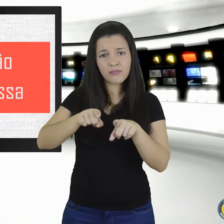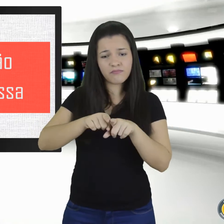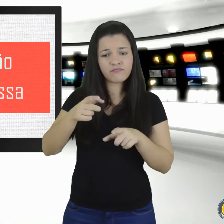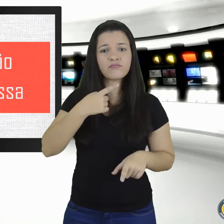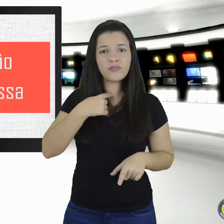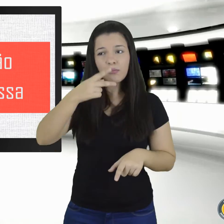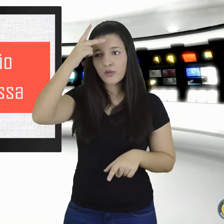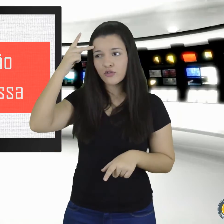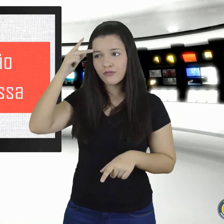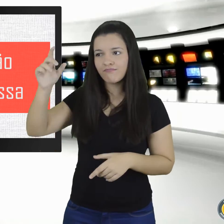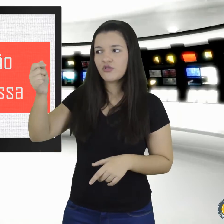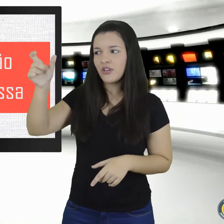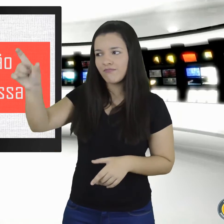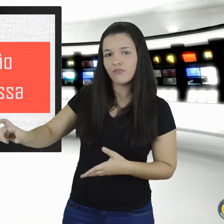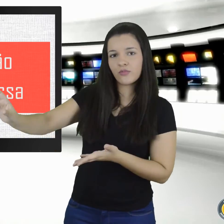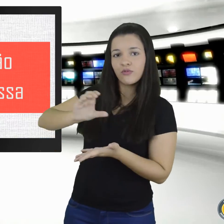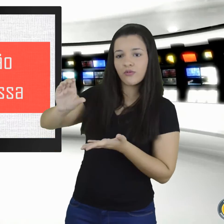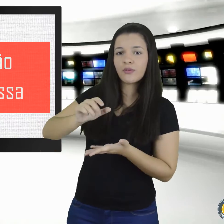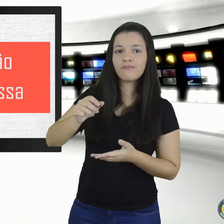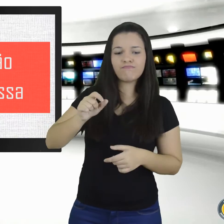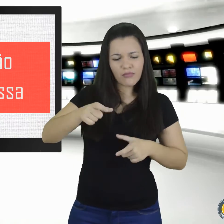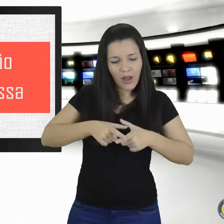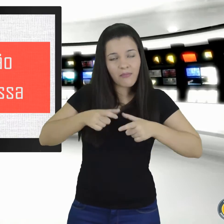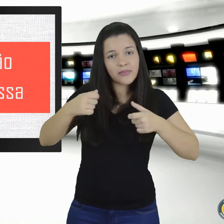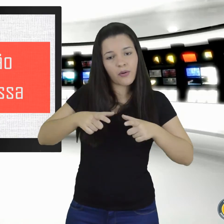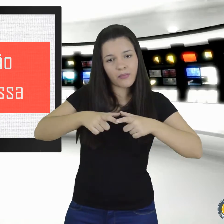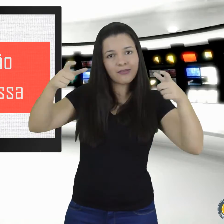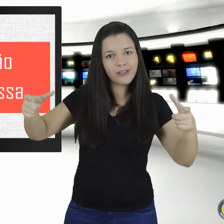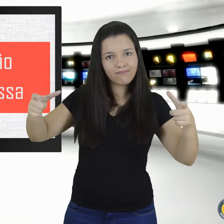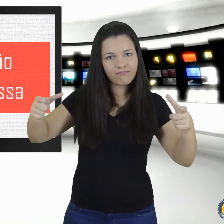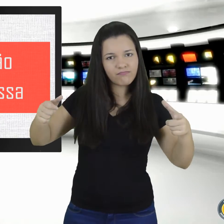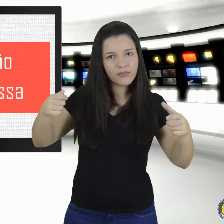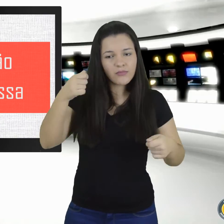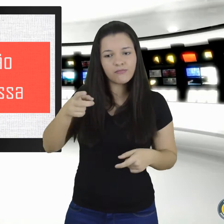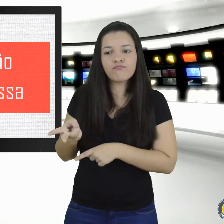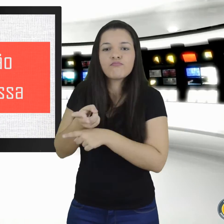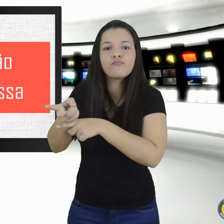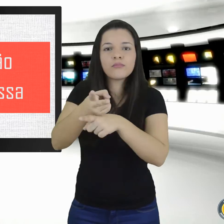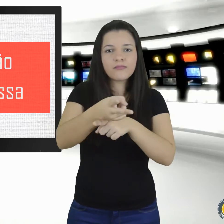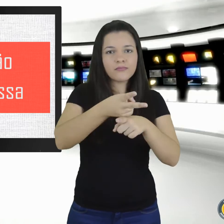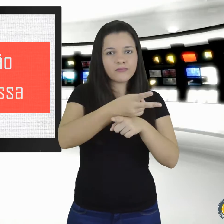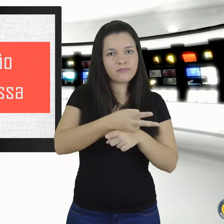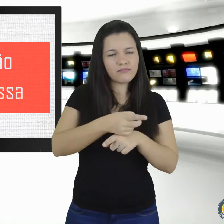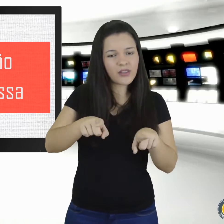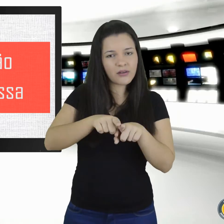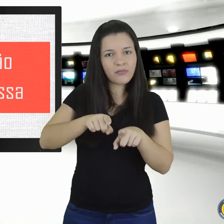de doadores e buscar ações que tragam visibilidade tanto para o trabalho quanto para